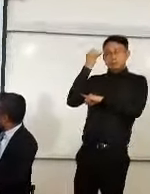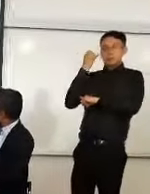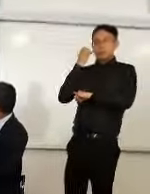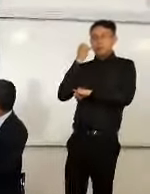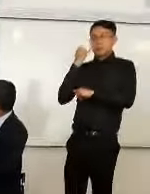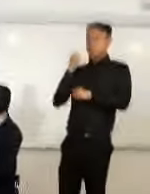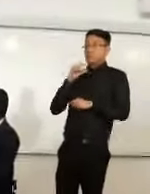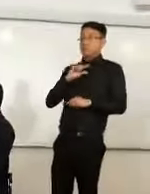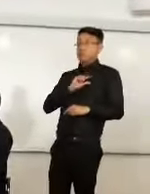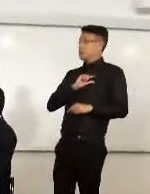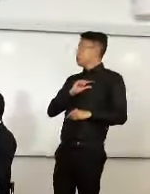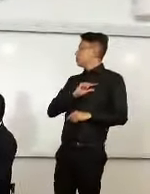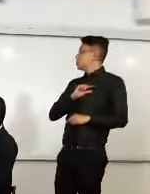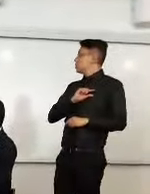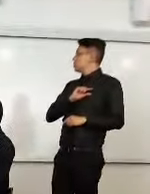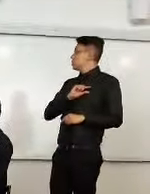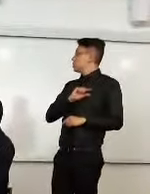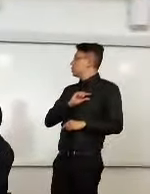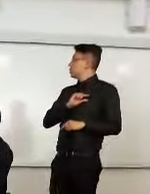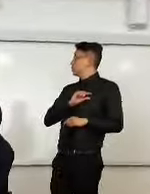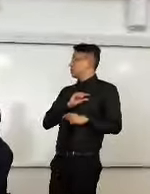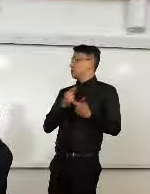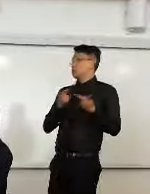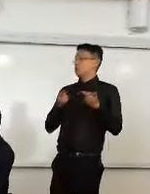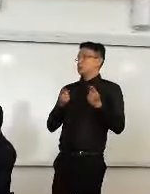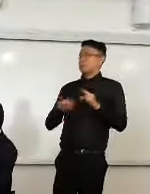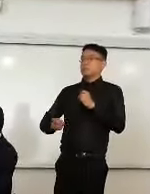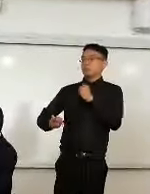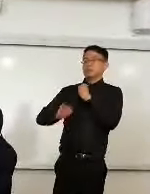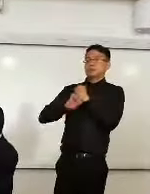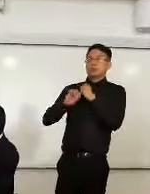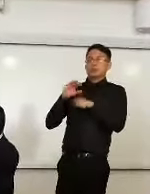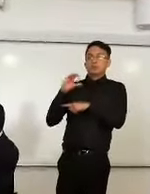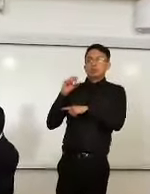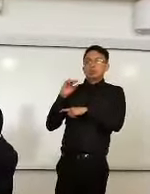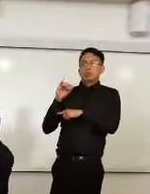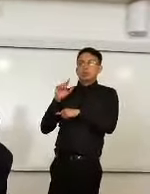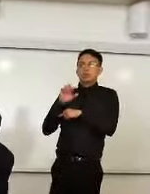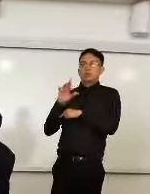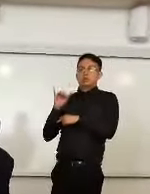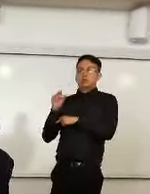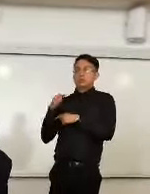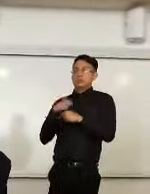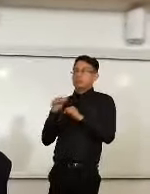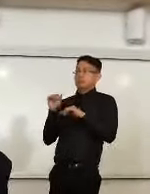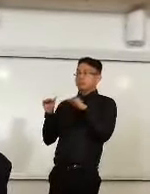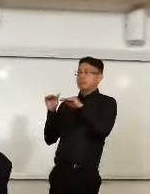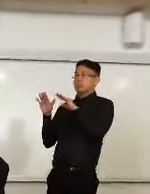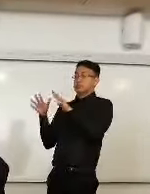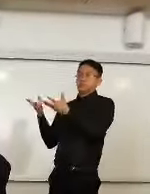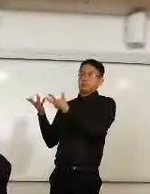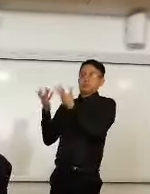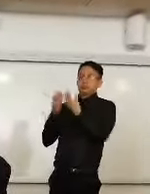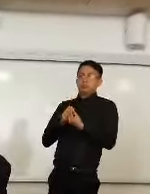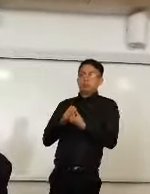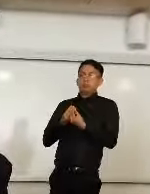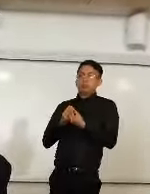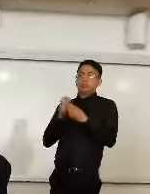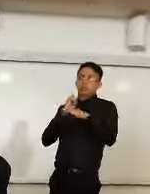el INSOR, y por Cancillería también tuvimos acompañamiento. No quiere decir que no se hayan invitado a otros actores